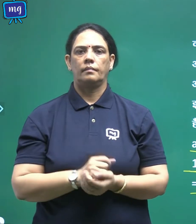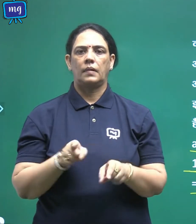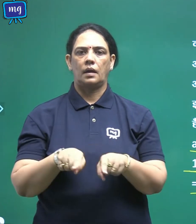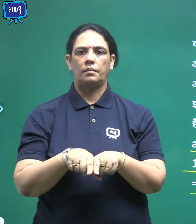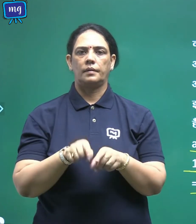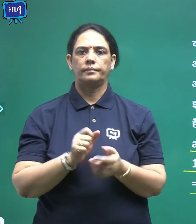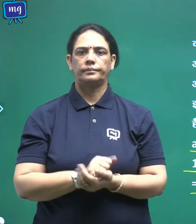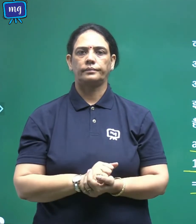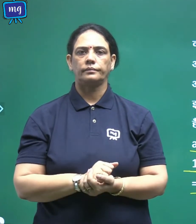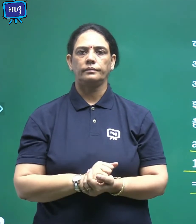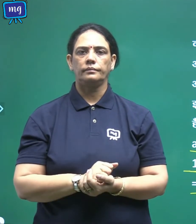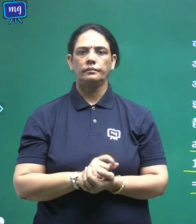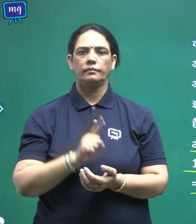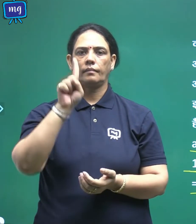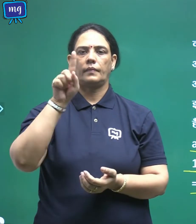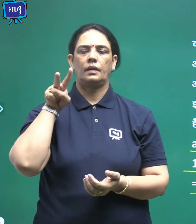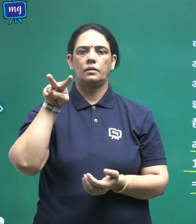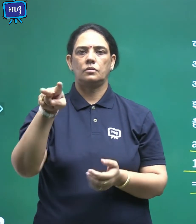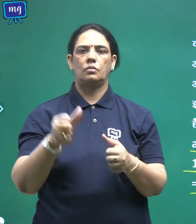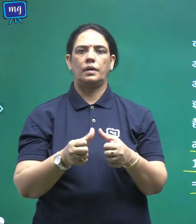बराबर 100 ए